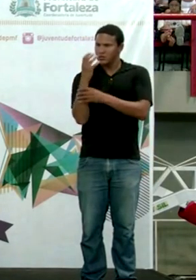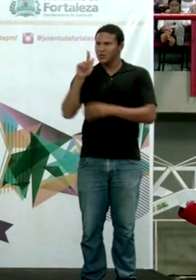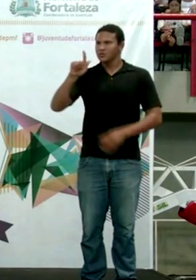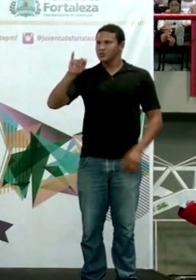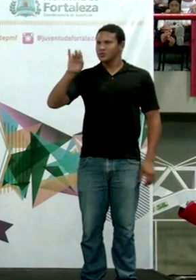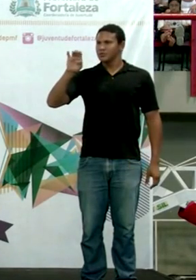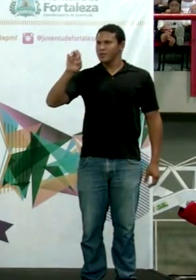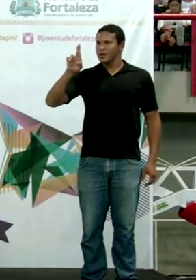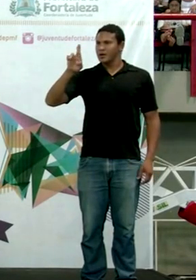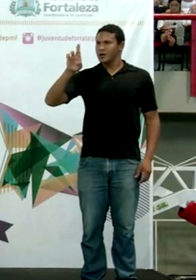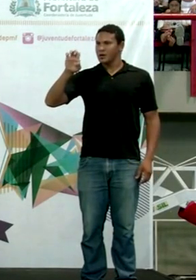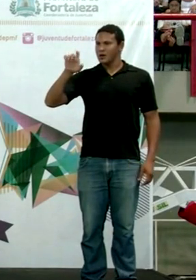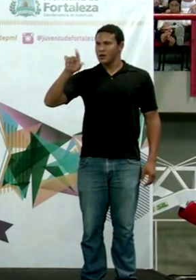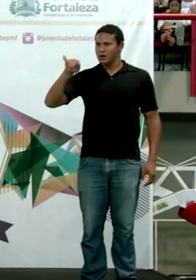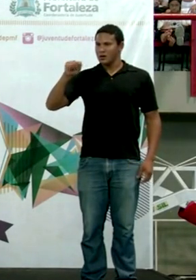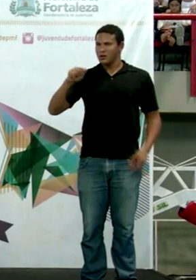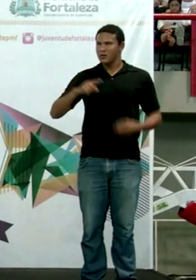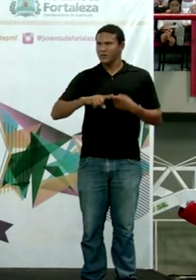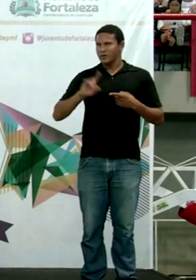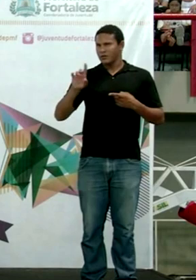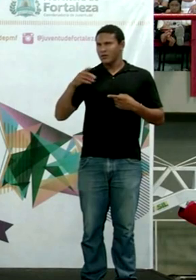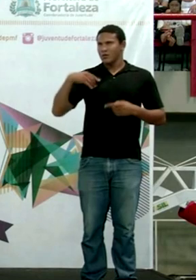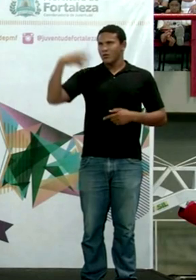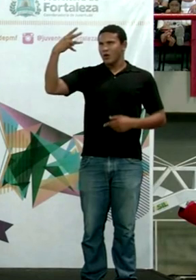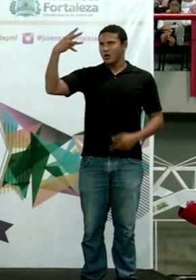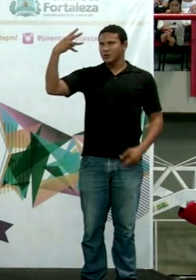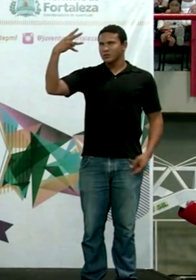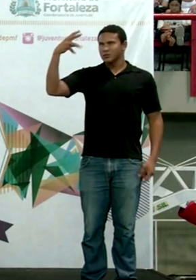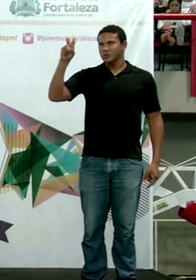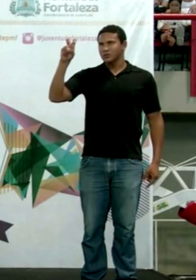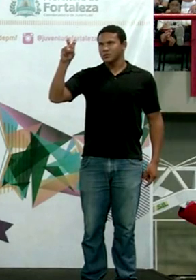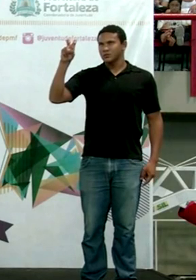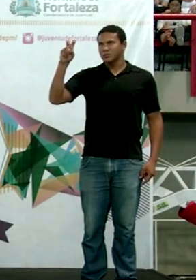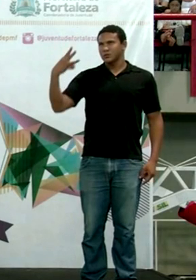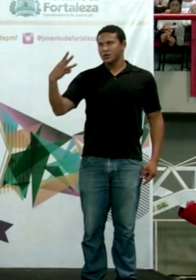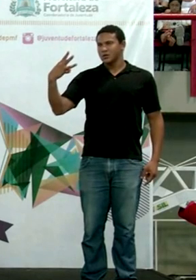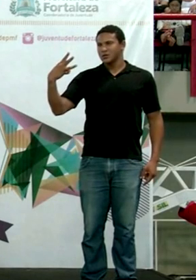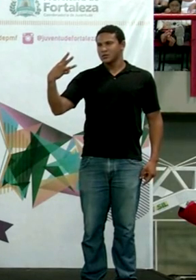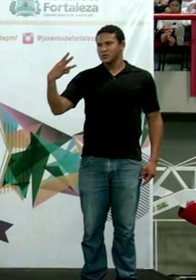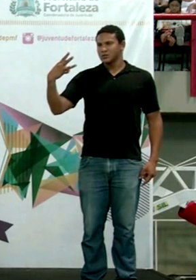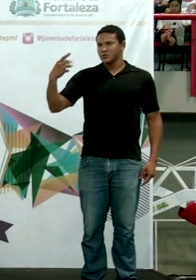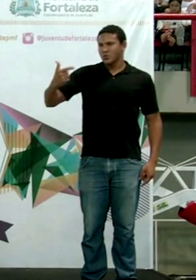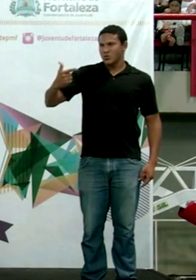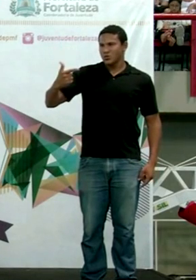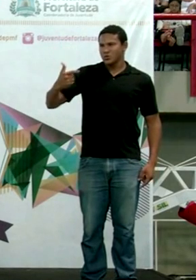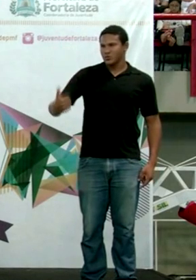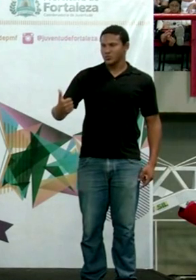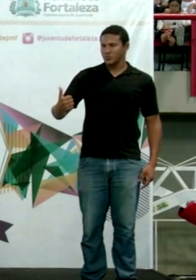germinação, giberelina, vai ficar o quê? 4, 5, 3, 2, 1. Correto.